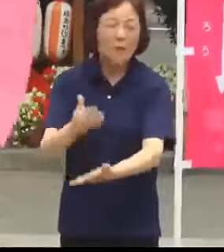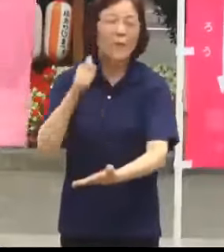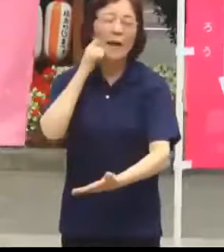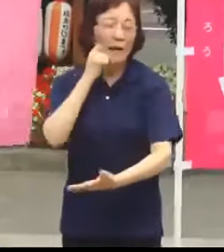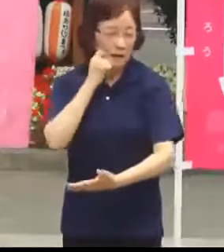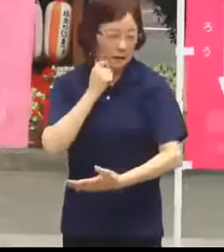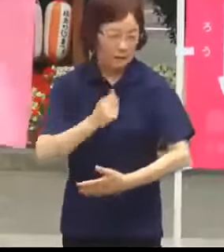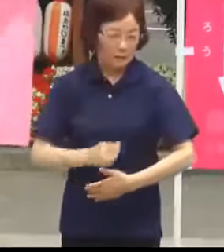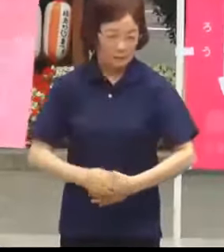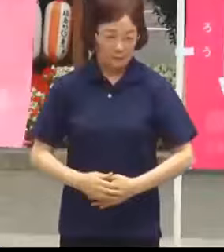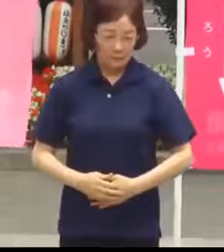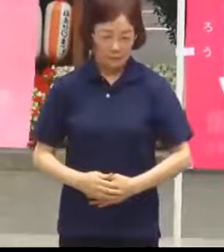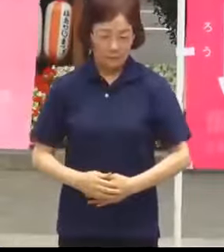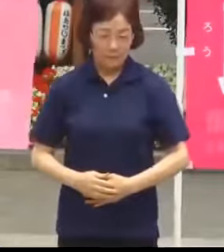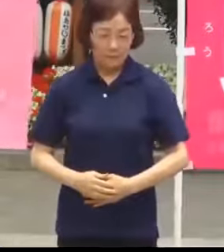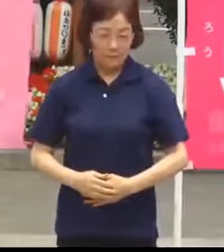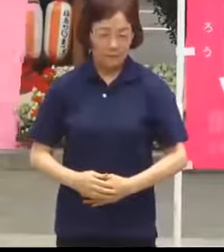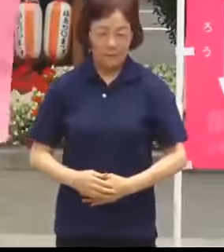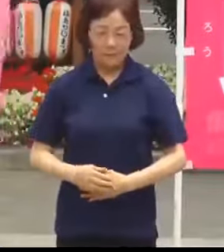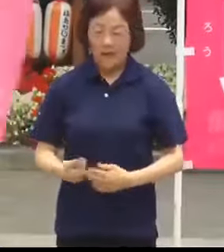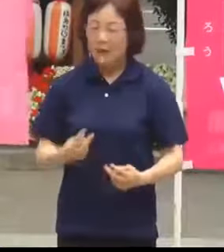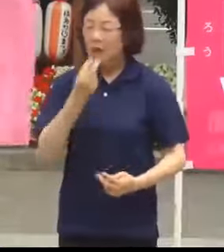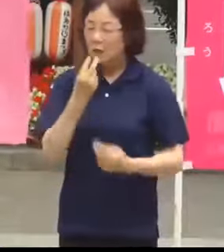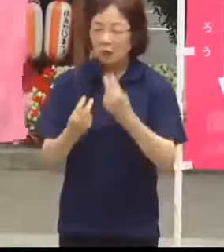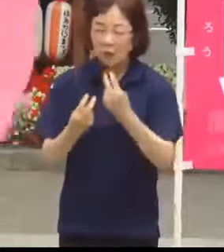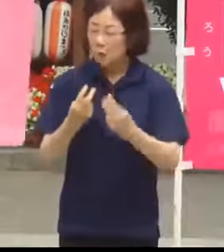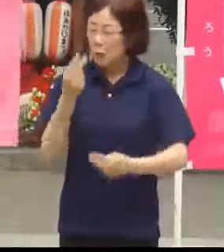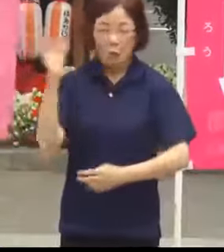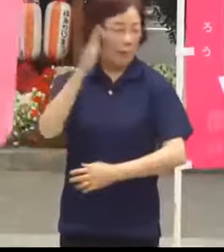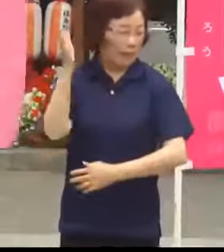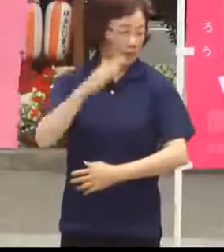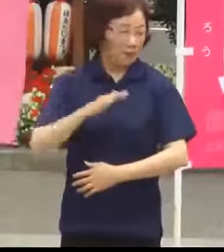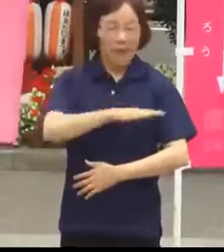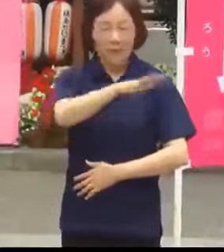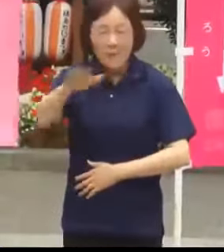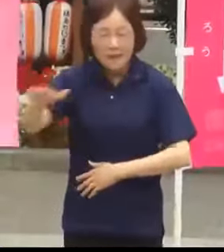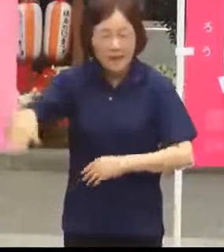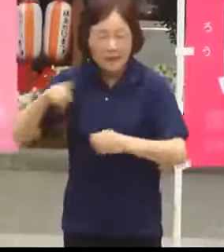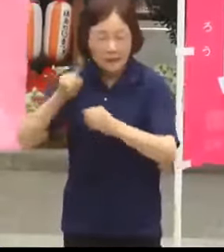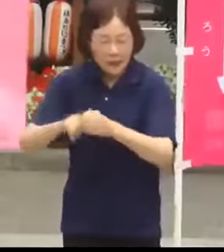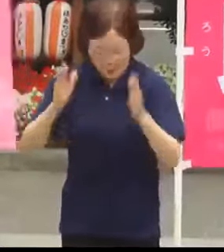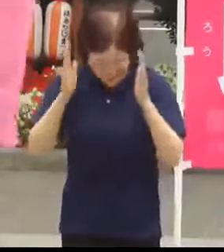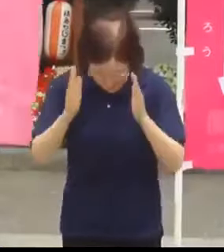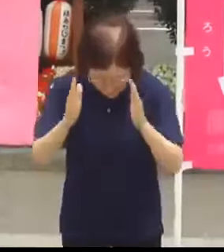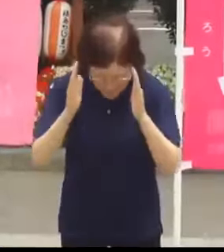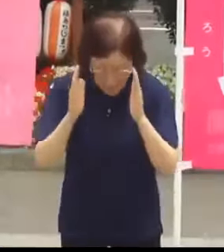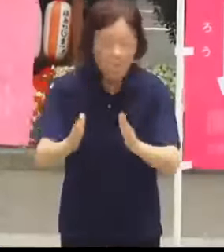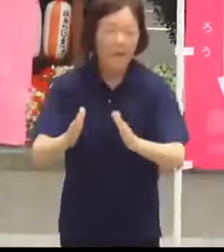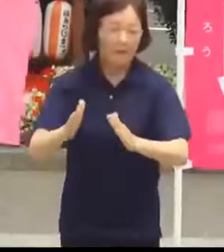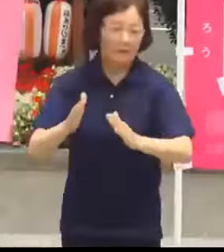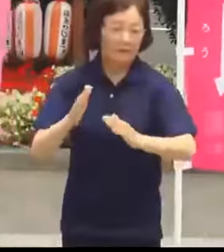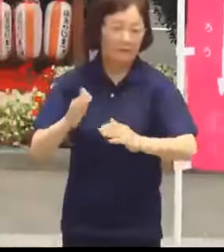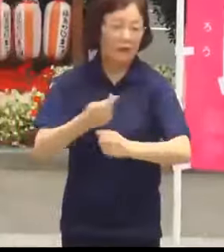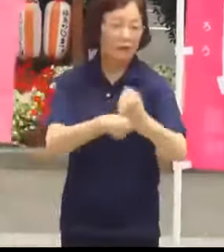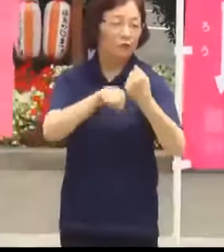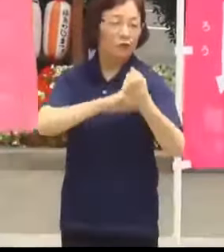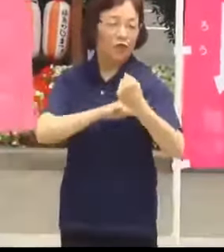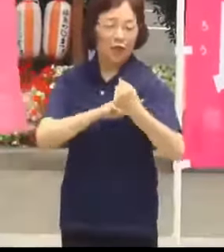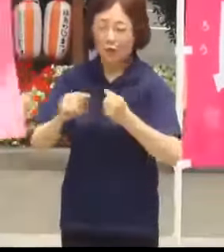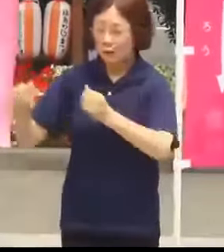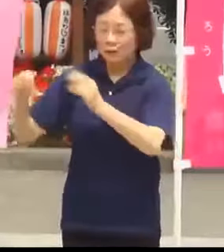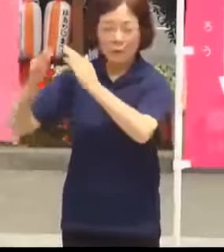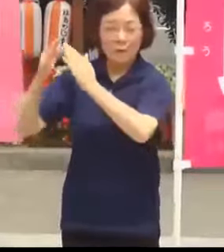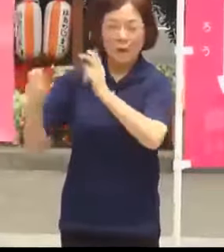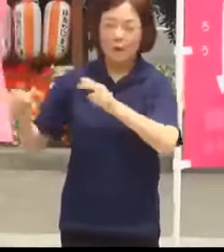か全く空気を読まない皆さんのために尽くすそういう勢力を中田町の中に作り